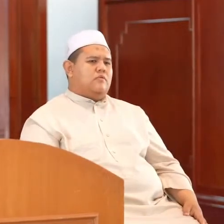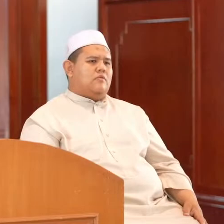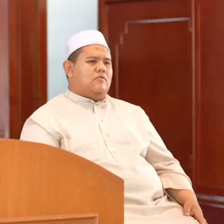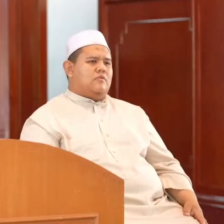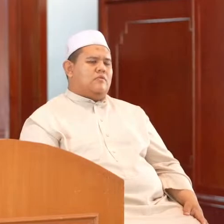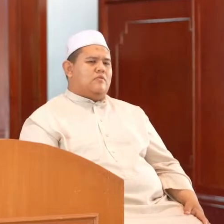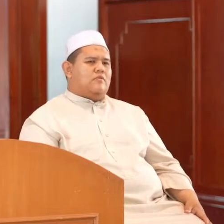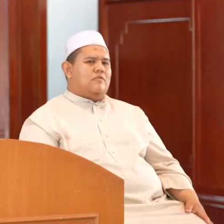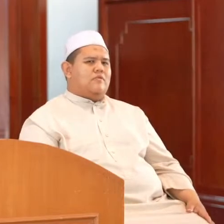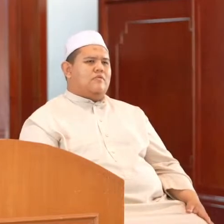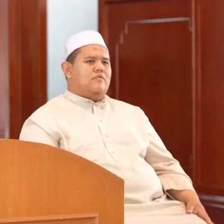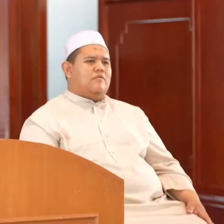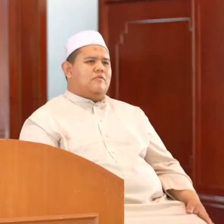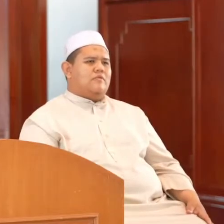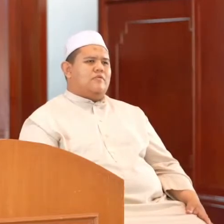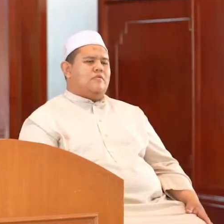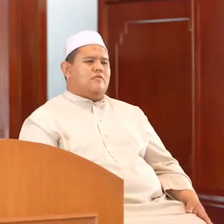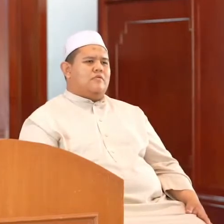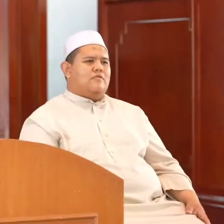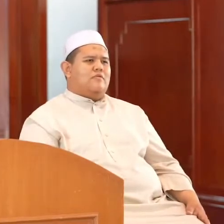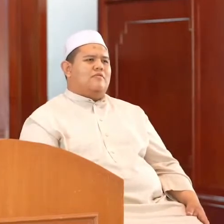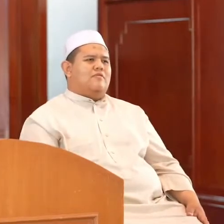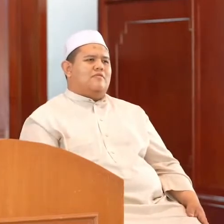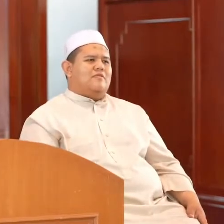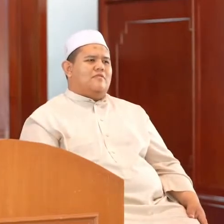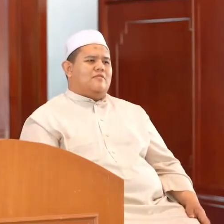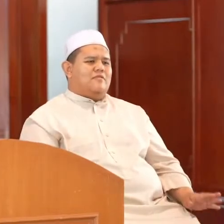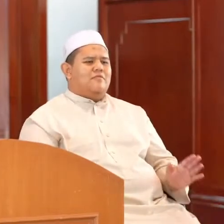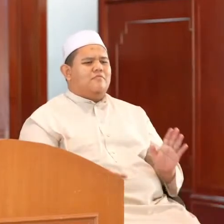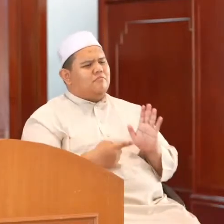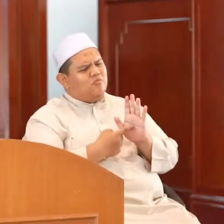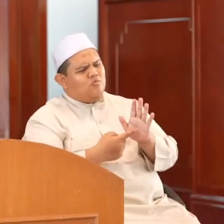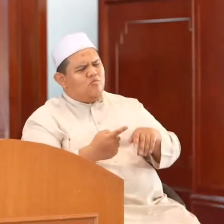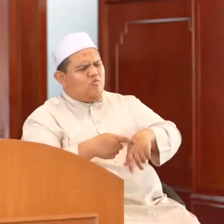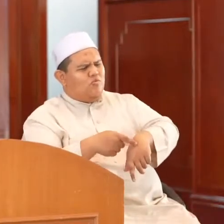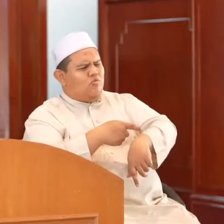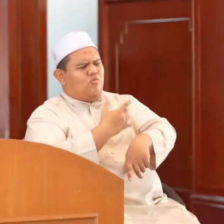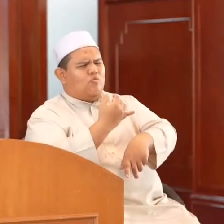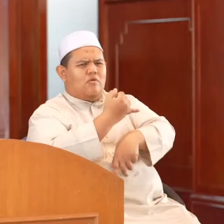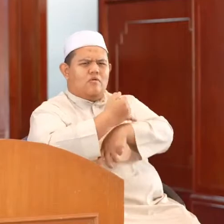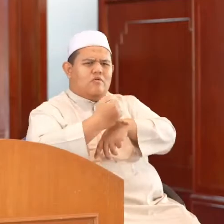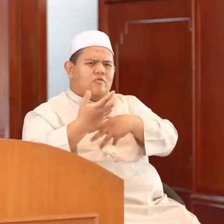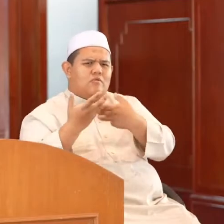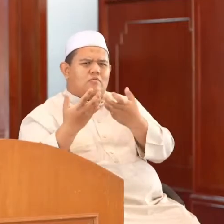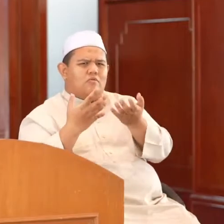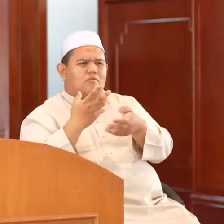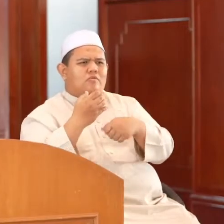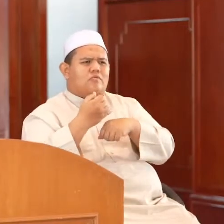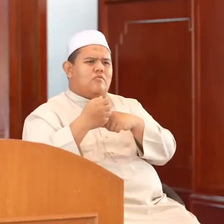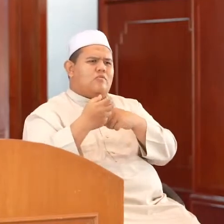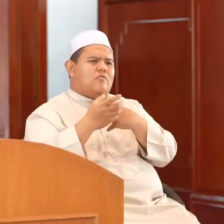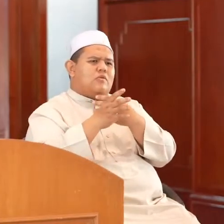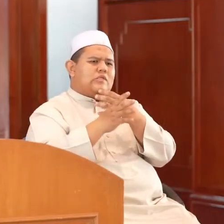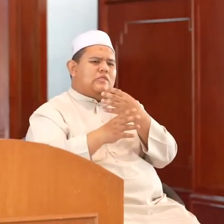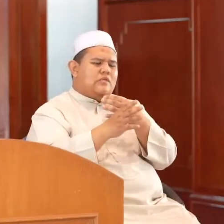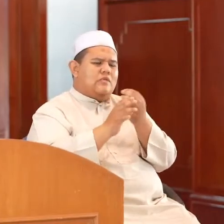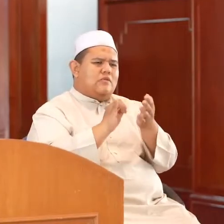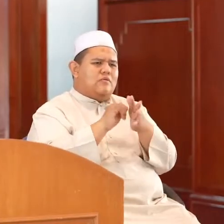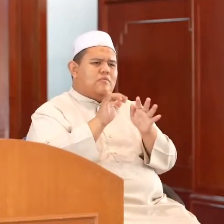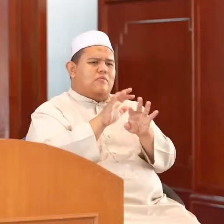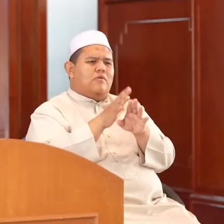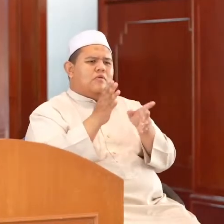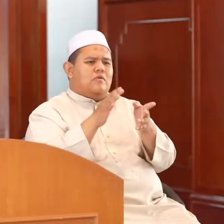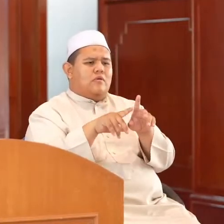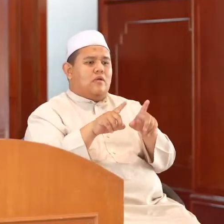ada tak ni. Tunjuk bekas kena ni, tatu macam-macam. Oh,